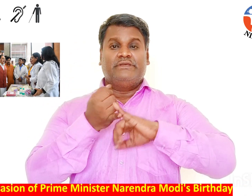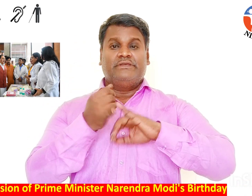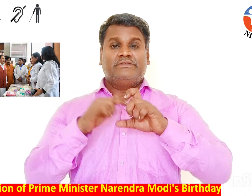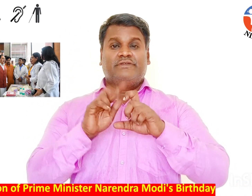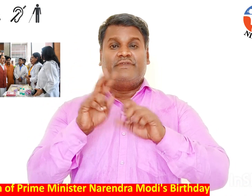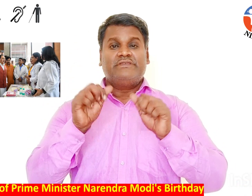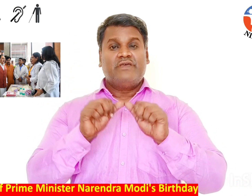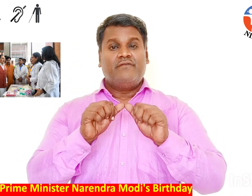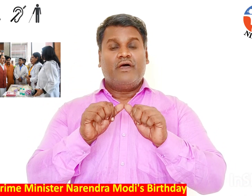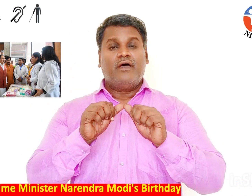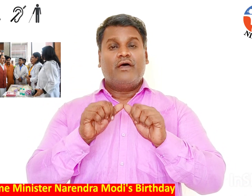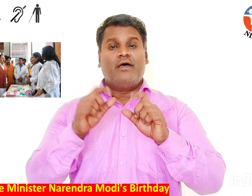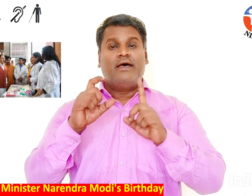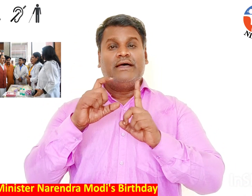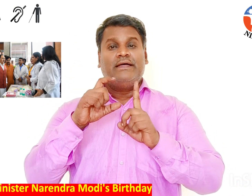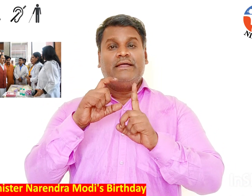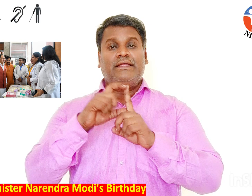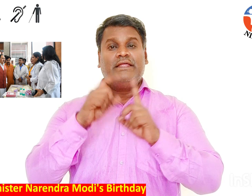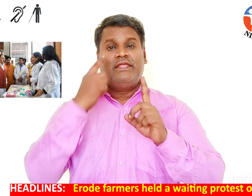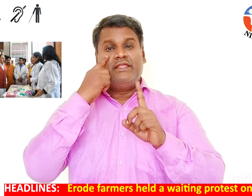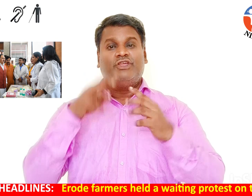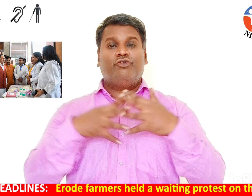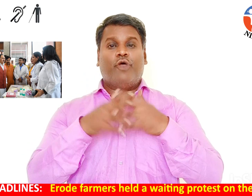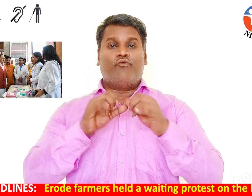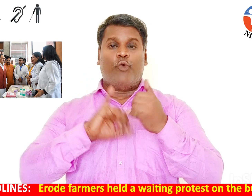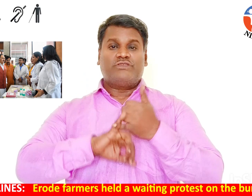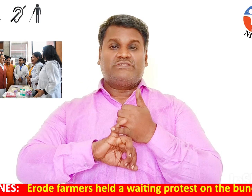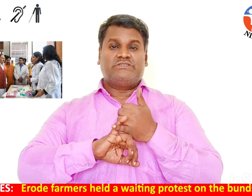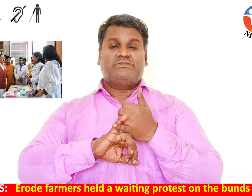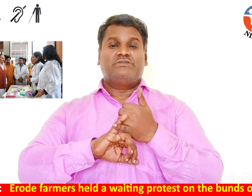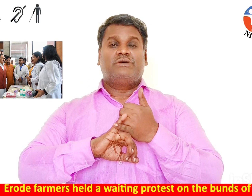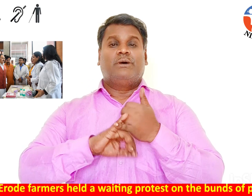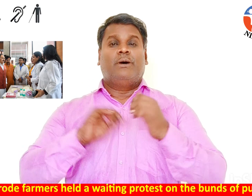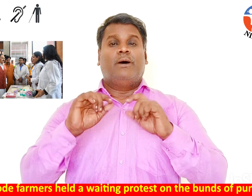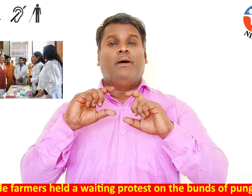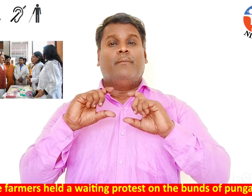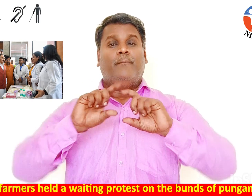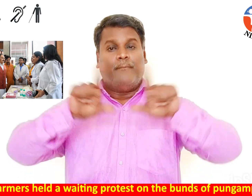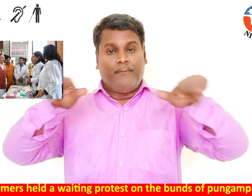party headquarters on the occasion of Prime Minister Narendra Modi's birthday.